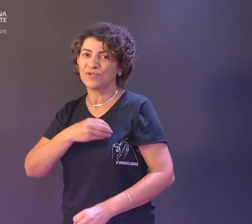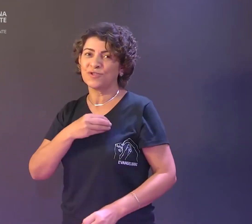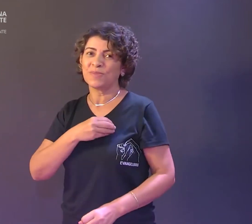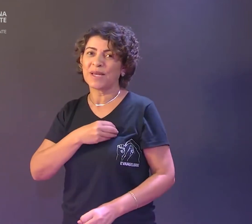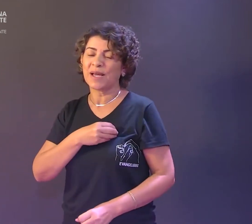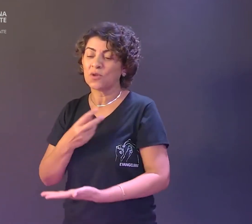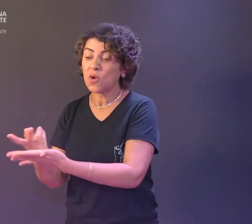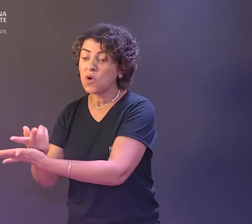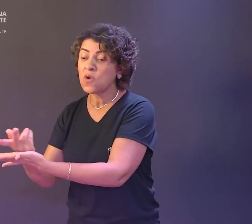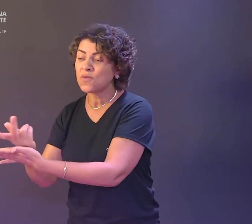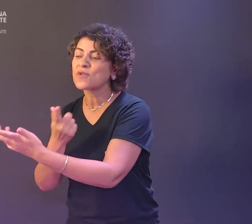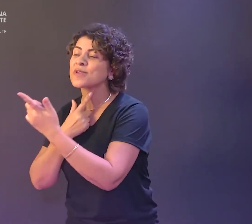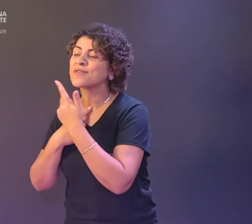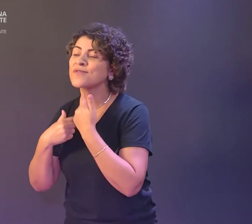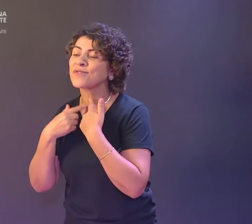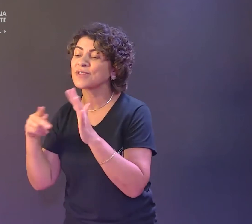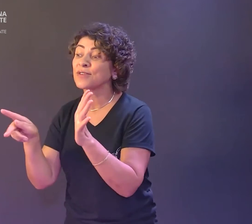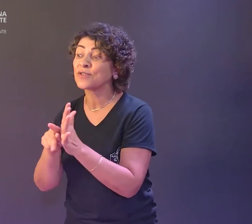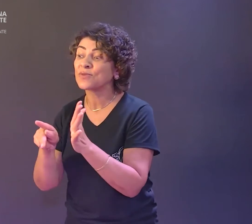seu desejo por prazer.